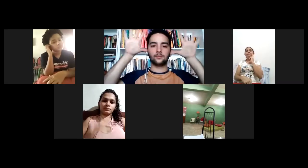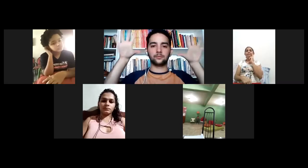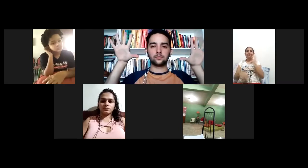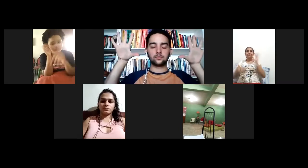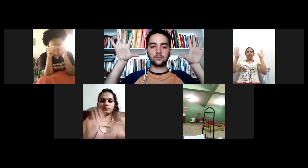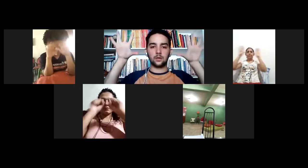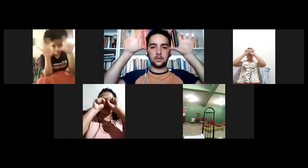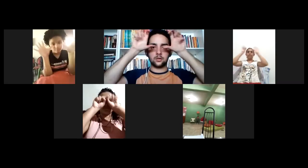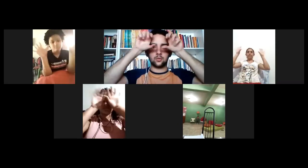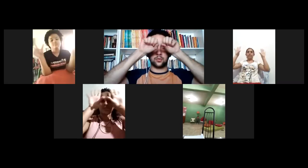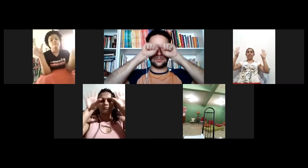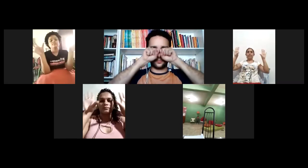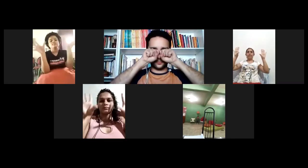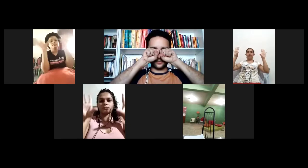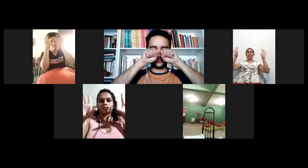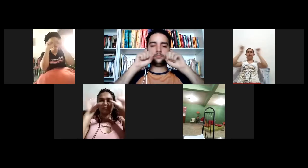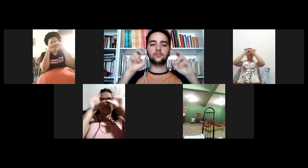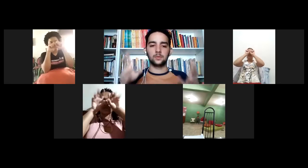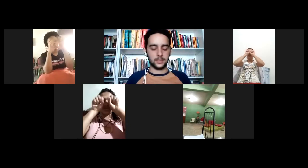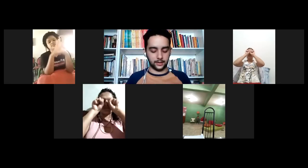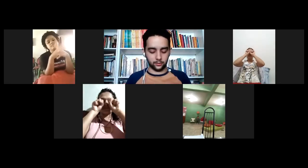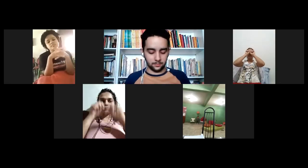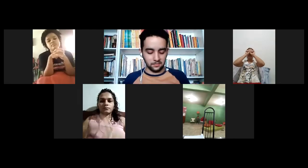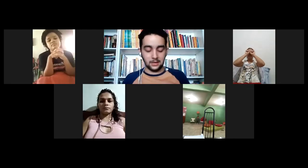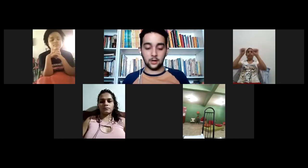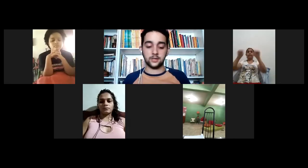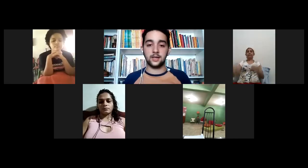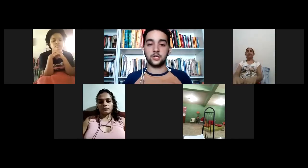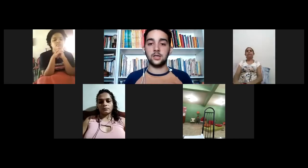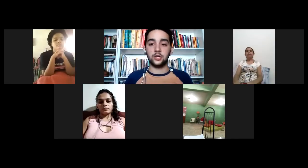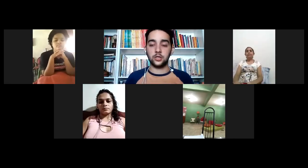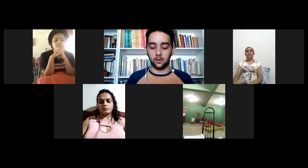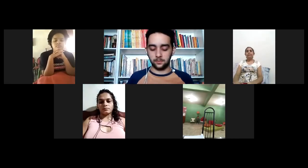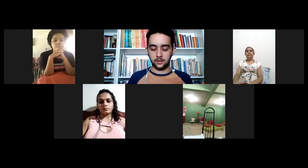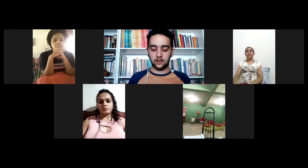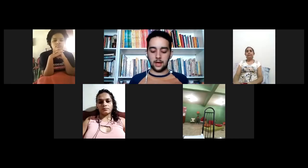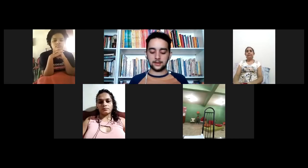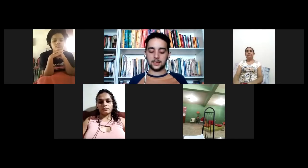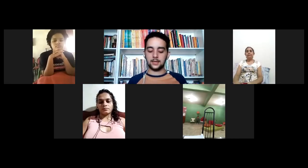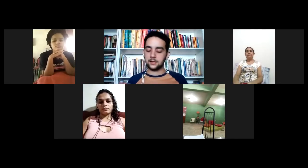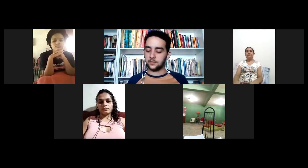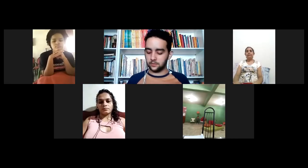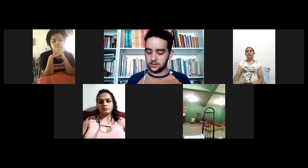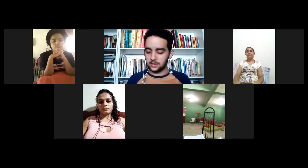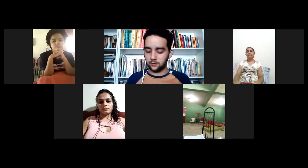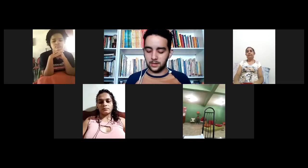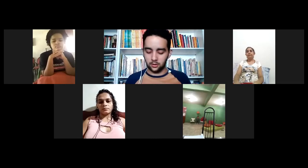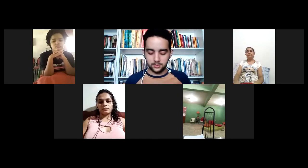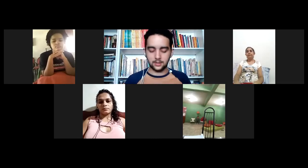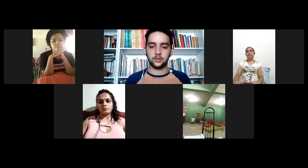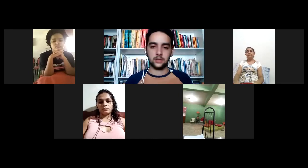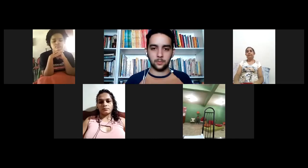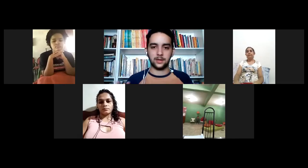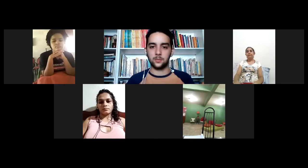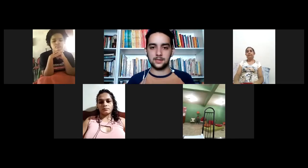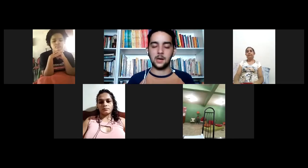claro, escuro. Certo. Agora sinais de religião. Até que quinta-feira vocês estavam melhores,